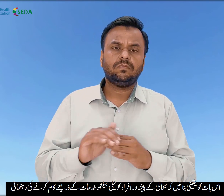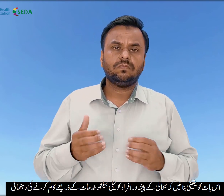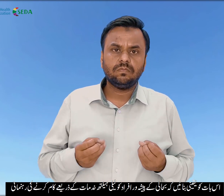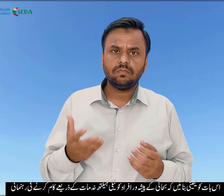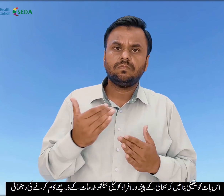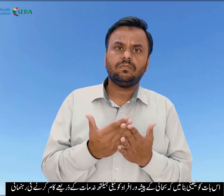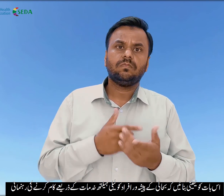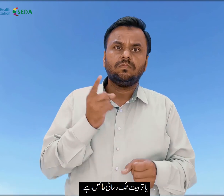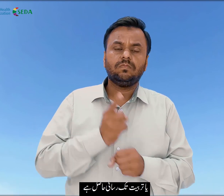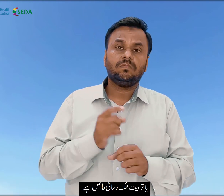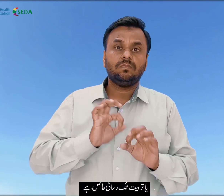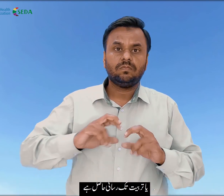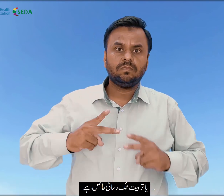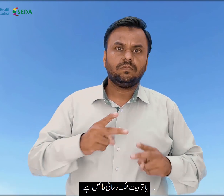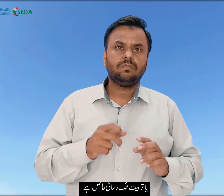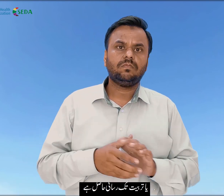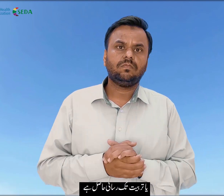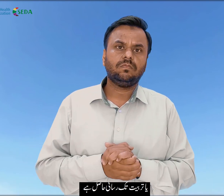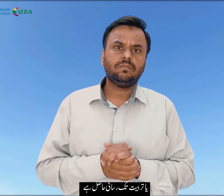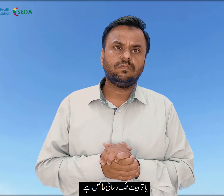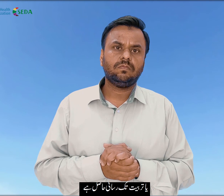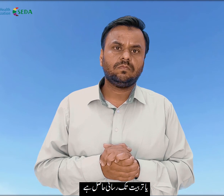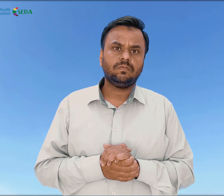رہنمائی یا تربیت تک رسائی حاصل ہے۔